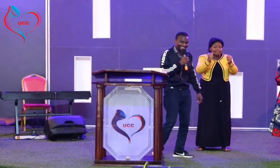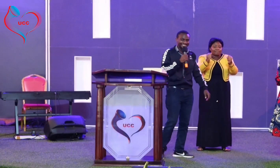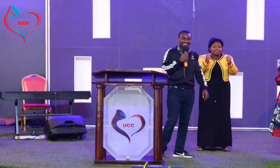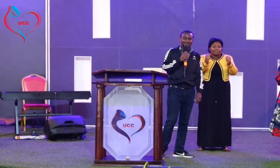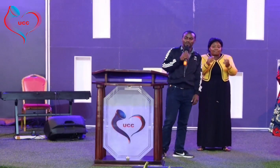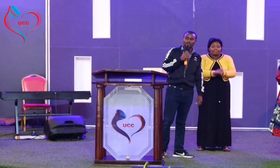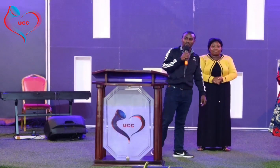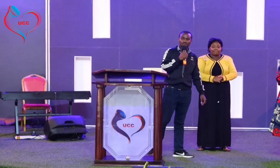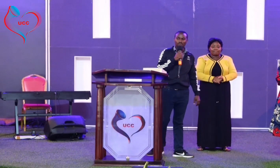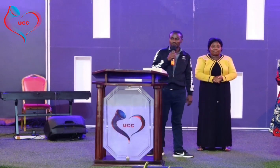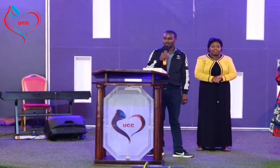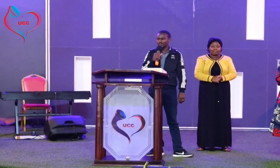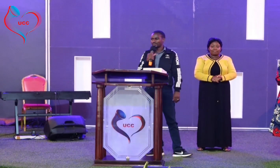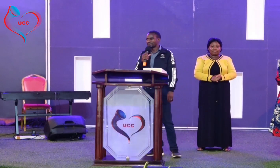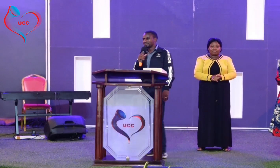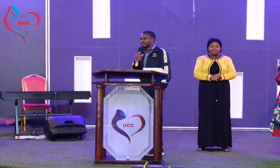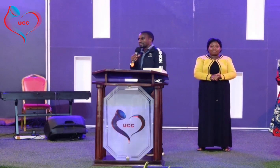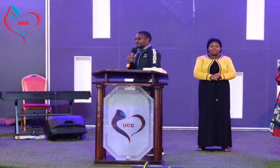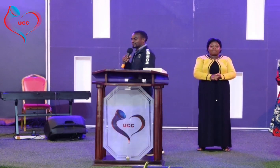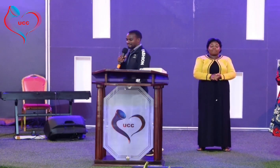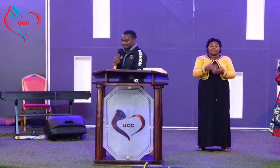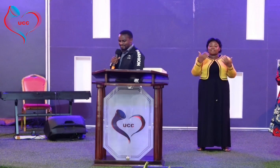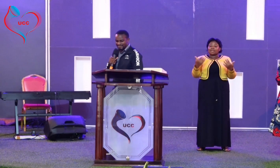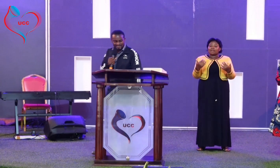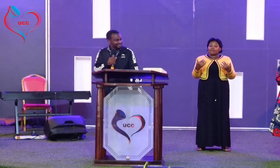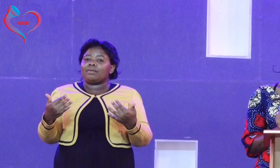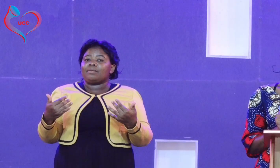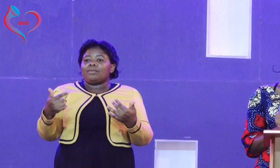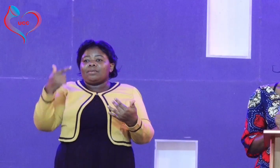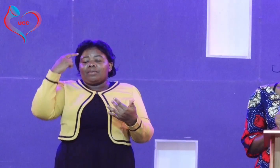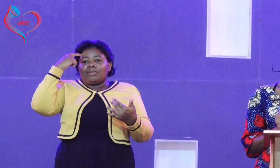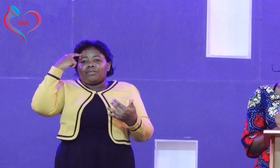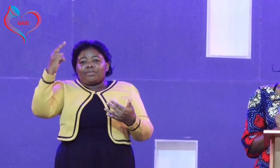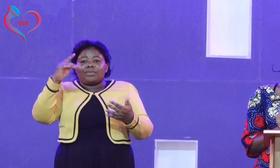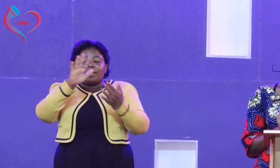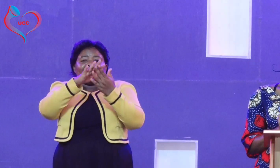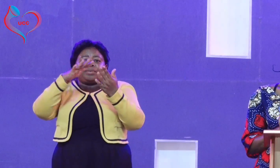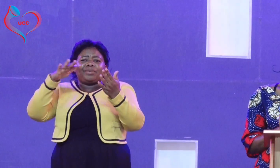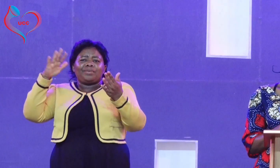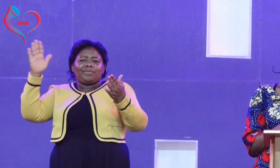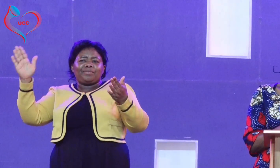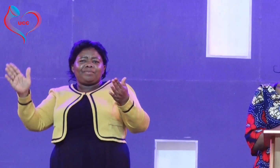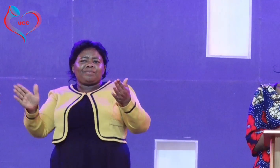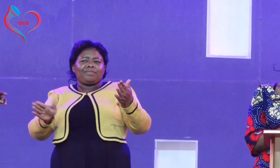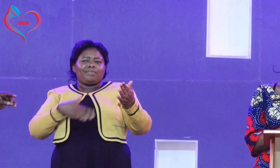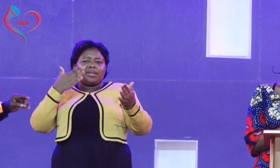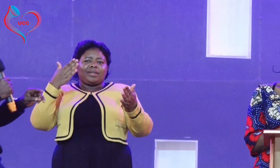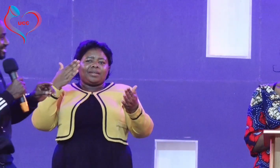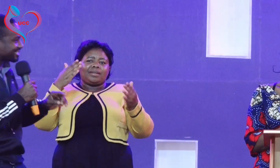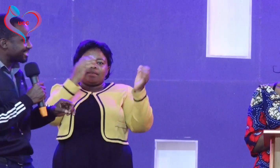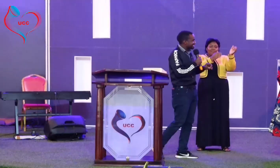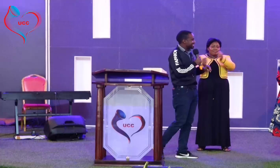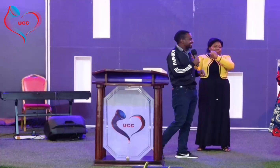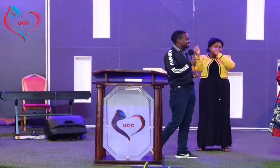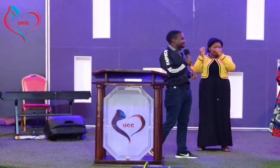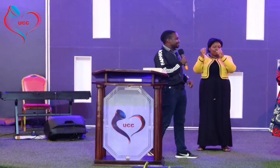wange. Oh. Nore chitibwa echogu kulubu wange. Tuchari watuli kuchi nge.